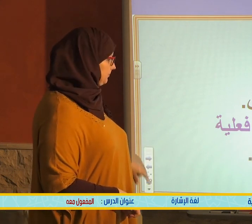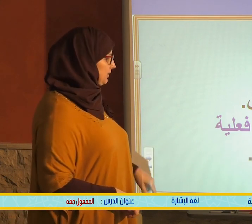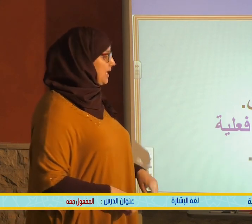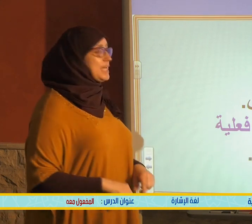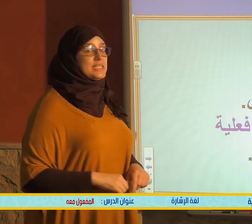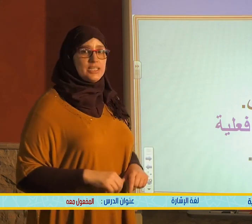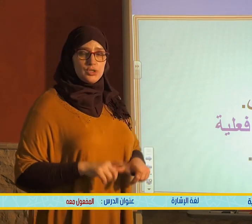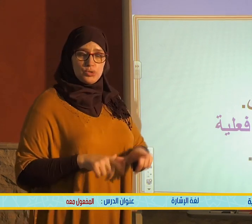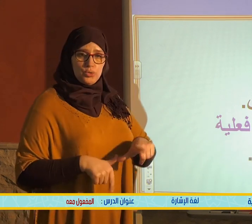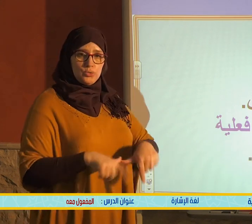سرت